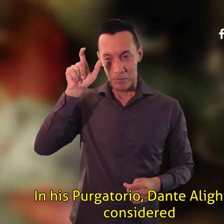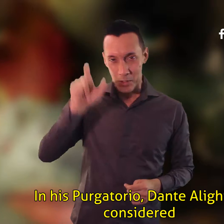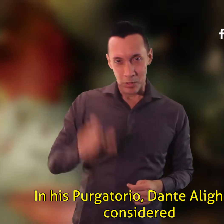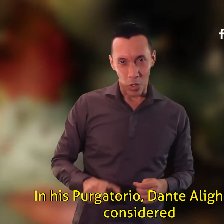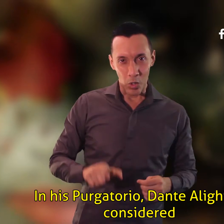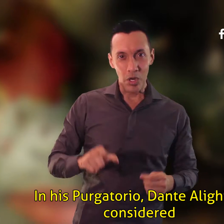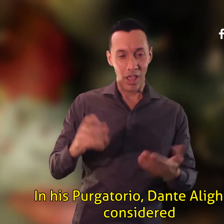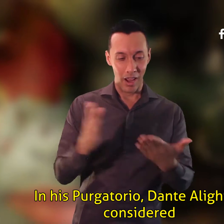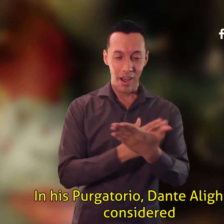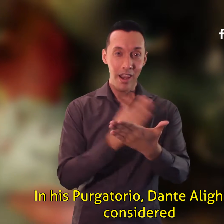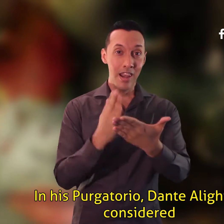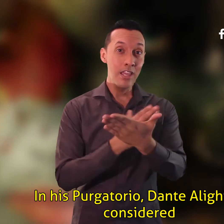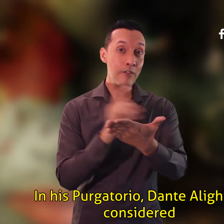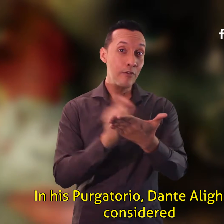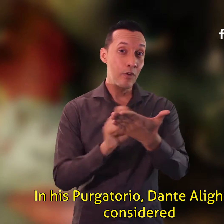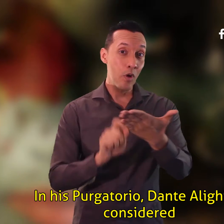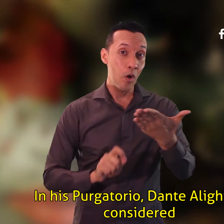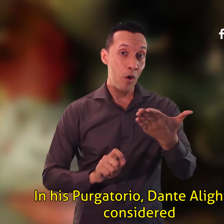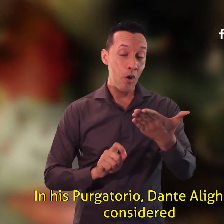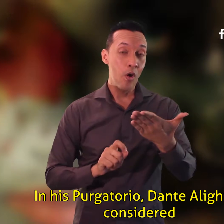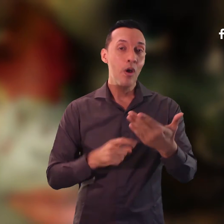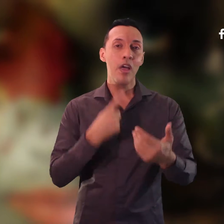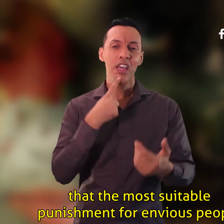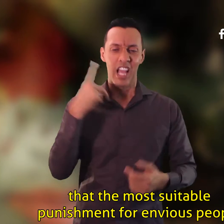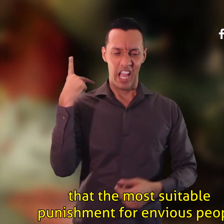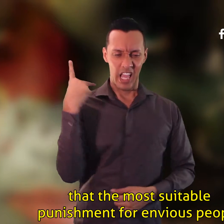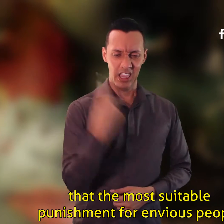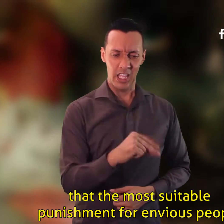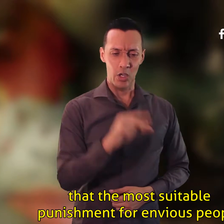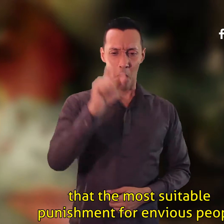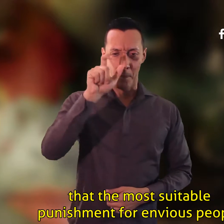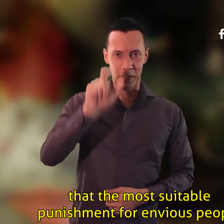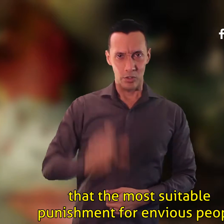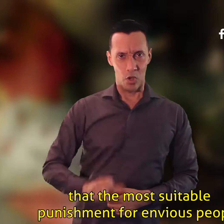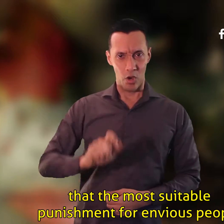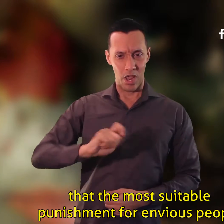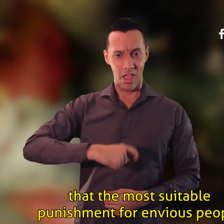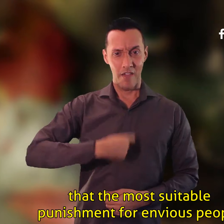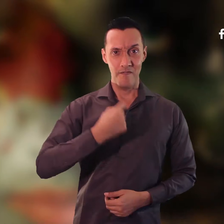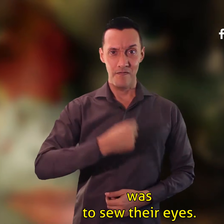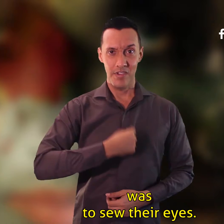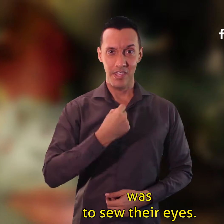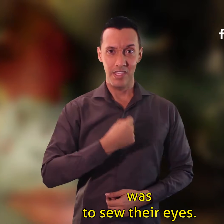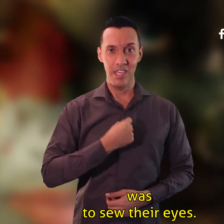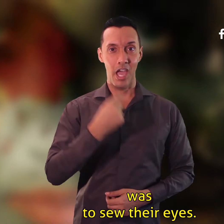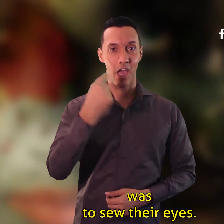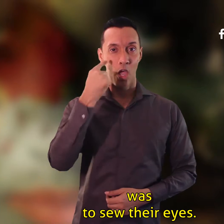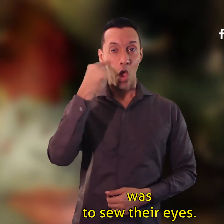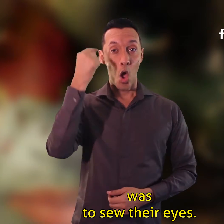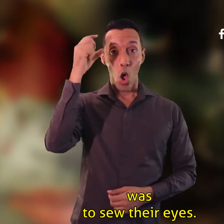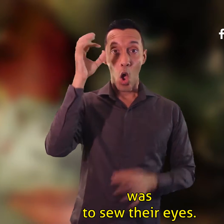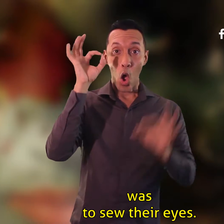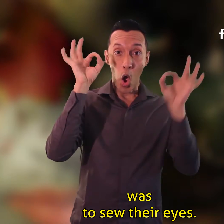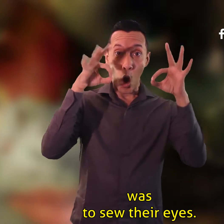alighieri en el purgatorio estimo que el mejor castigo para los envidiosos era conocerle los